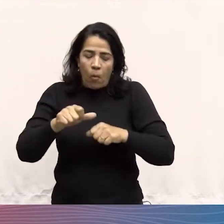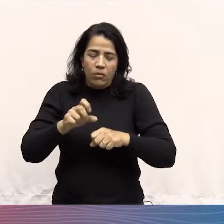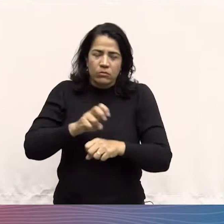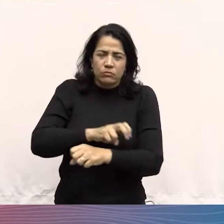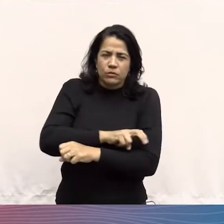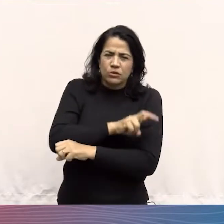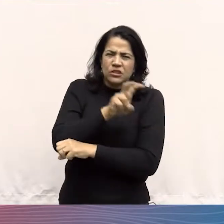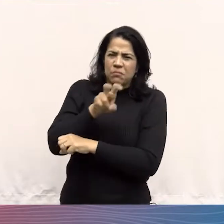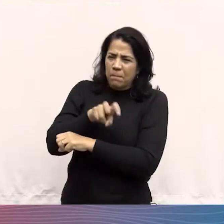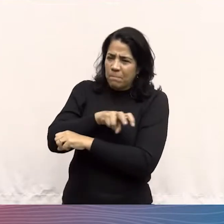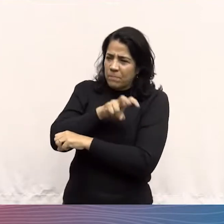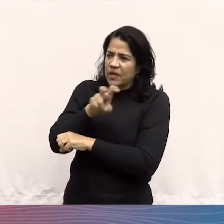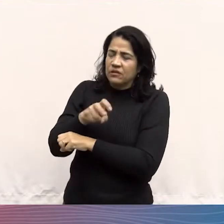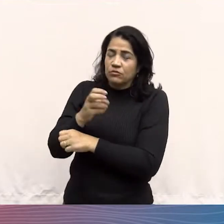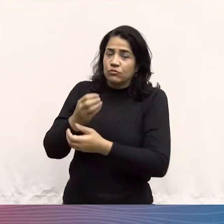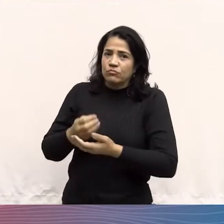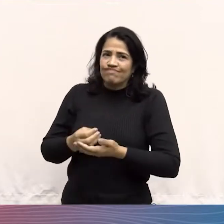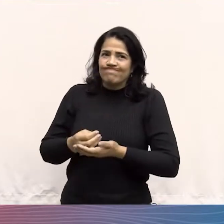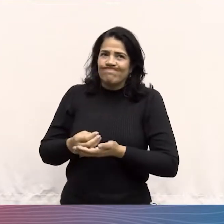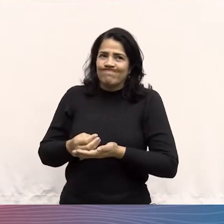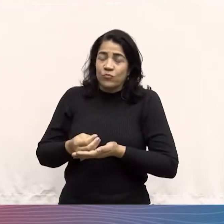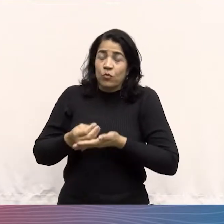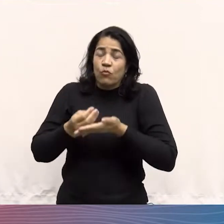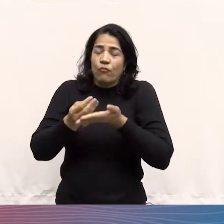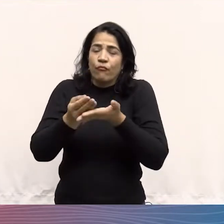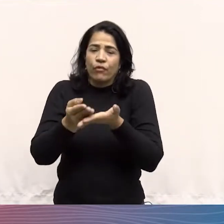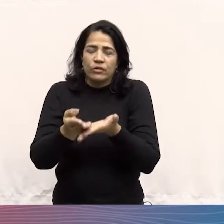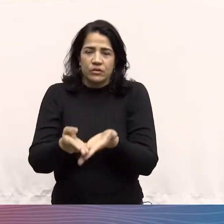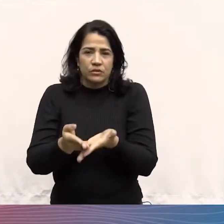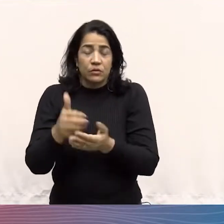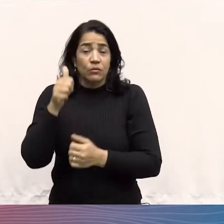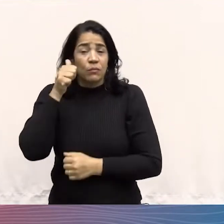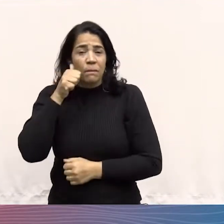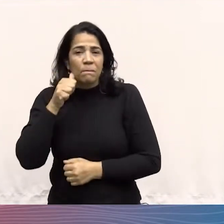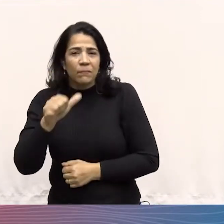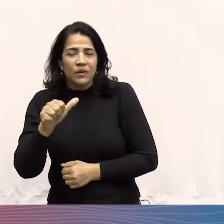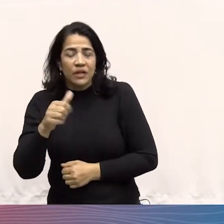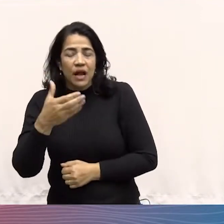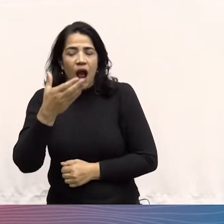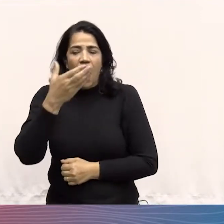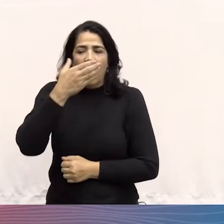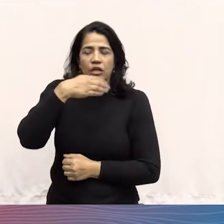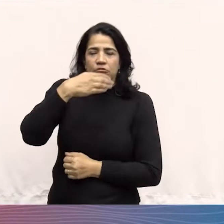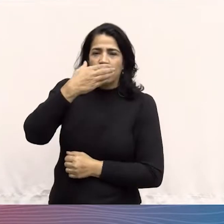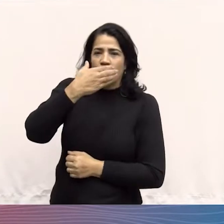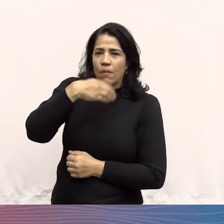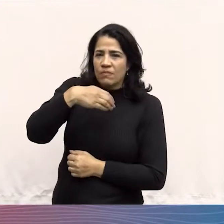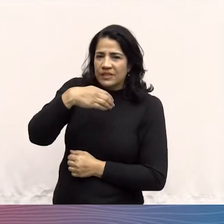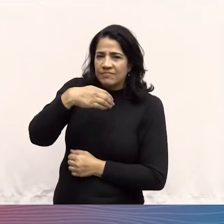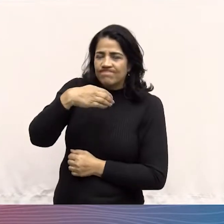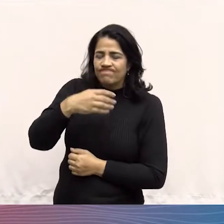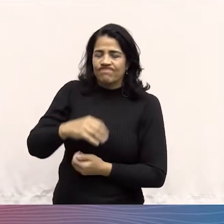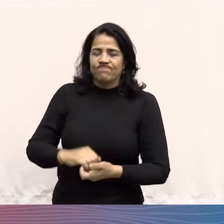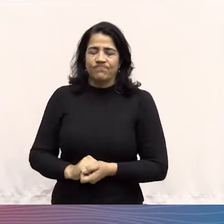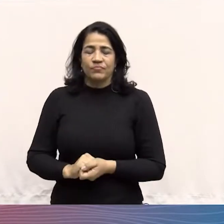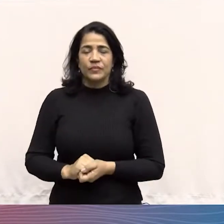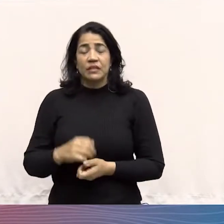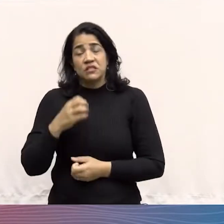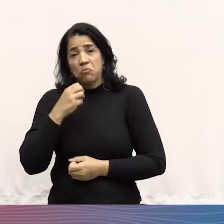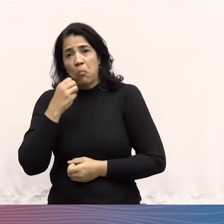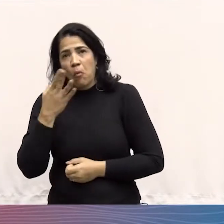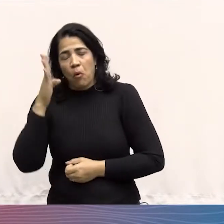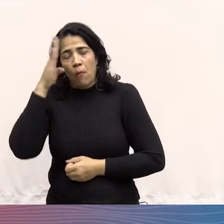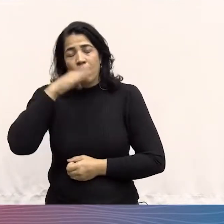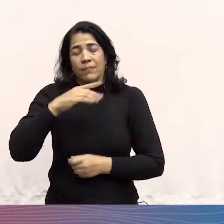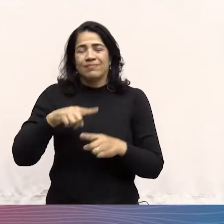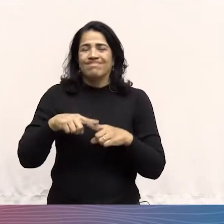que o homem, né, mulher nesse caso, comesse do fruto do conhecimento do bem e do mal. E o Senhor tinha